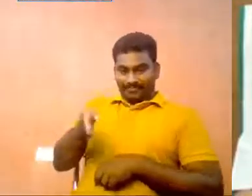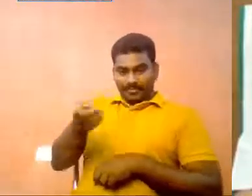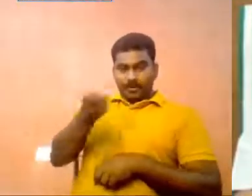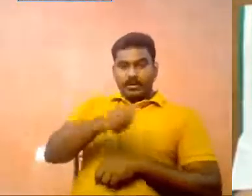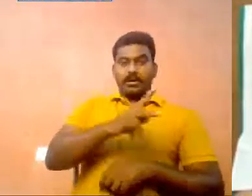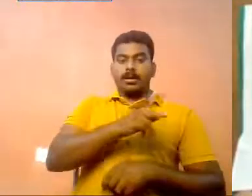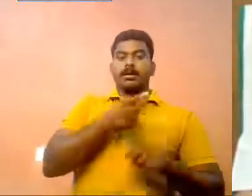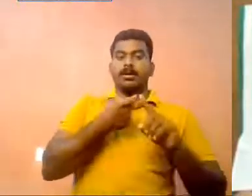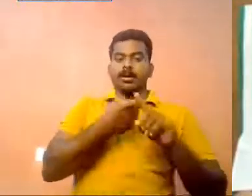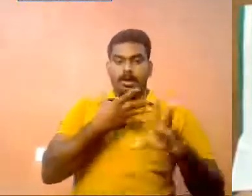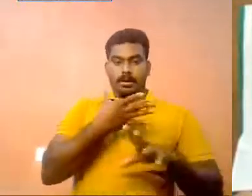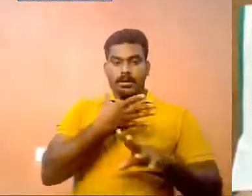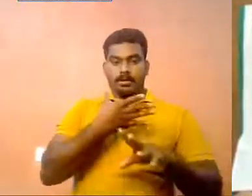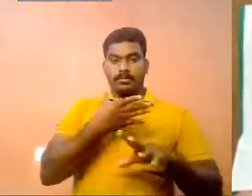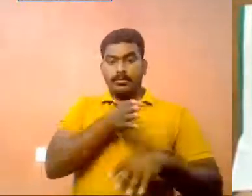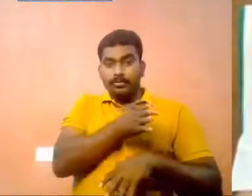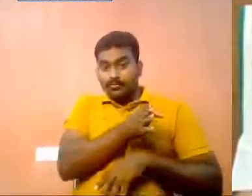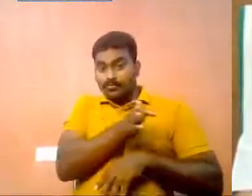യാത്ര ചെയ്യാൻ പറ്റും.